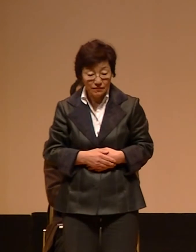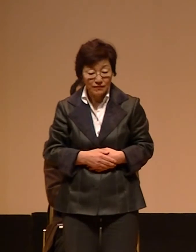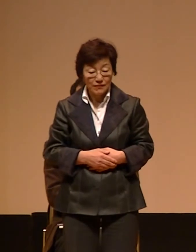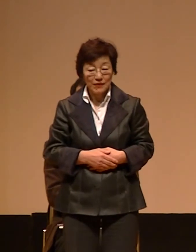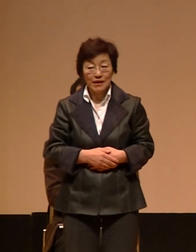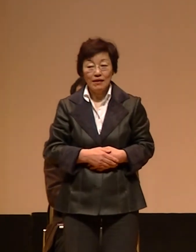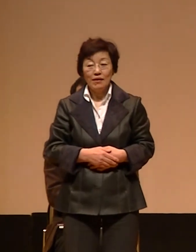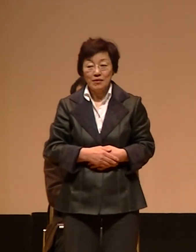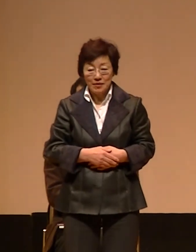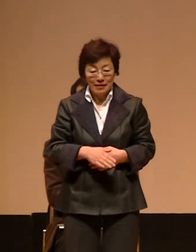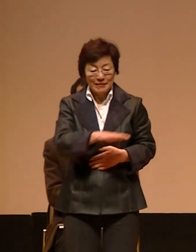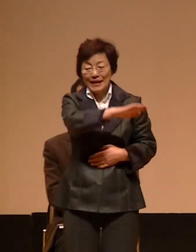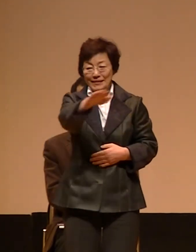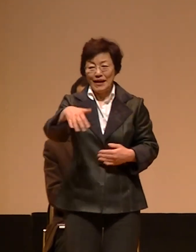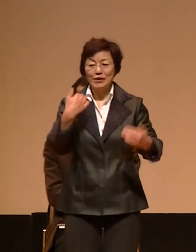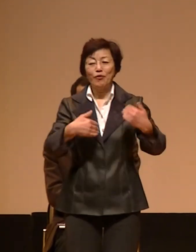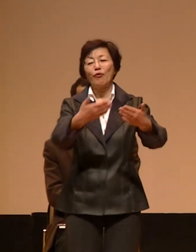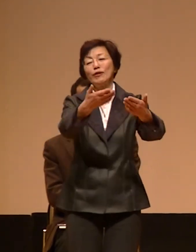喜んでいただきました。